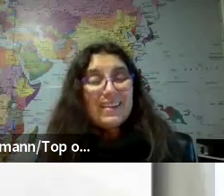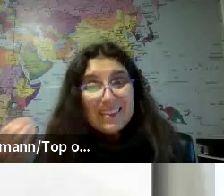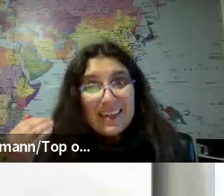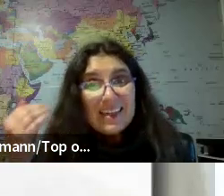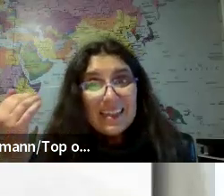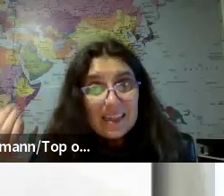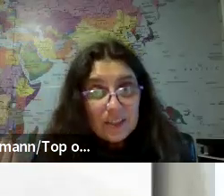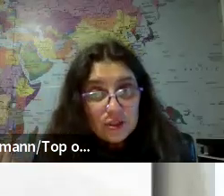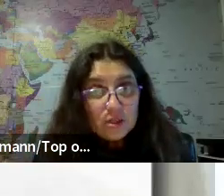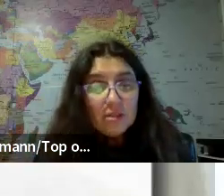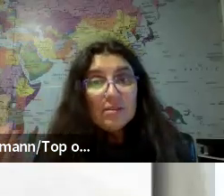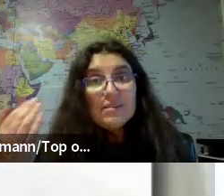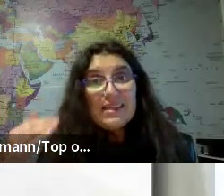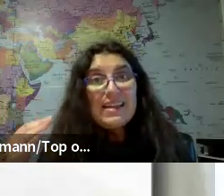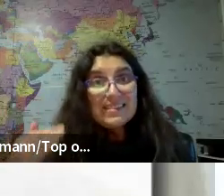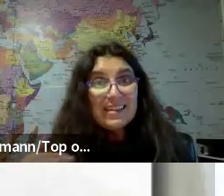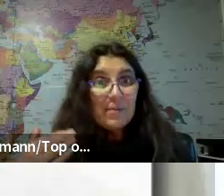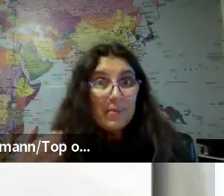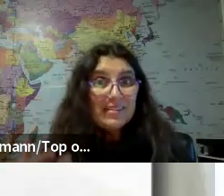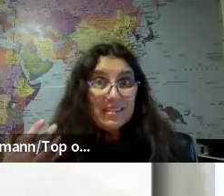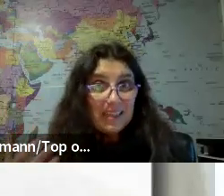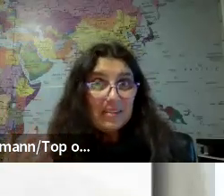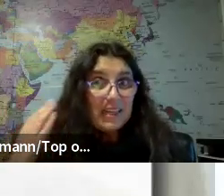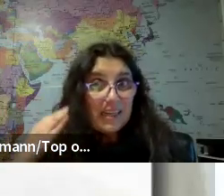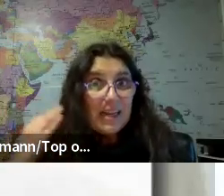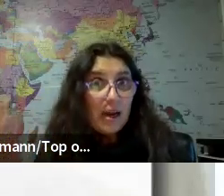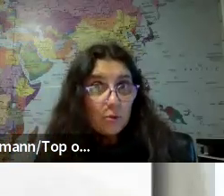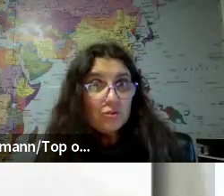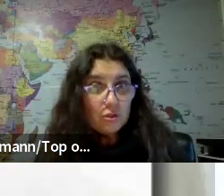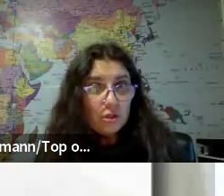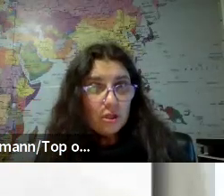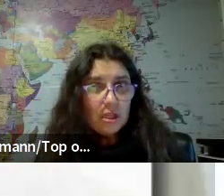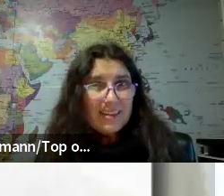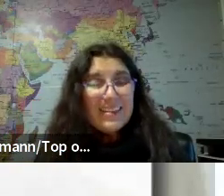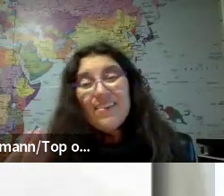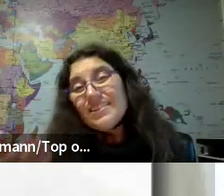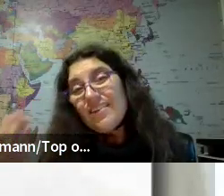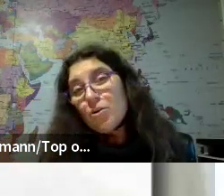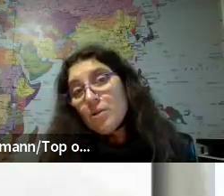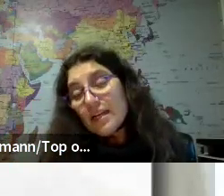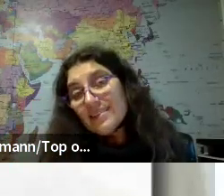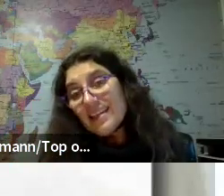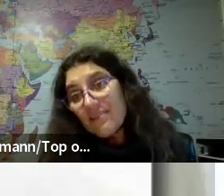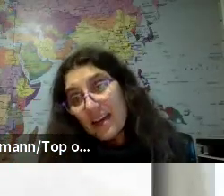funciones tiene que tener visión, tiene que ser capaz de tener audición, debe saber comunicarse y